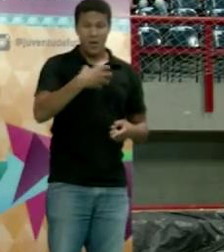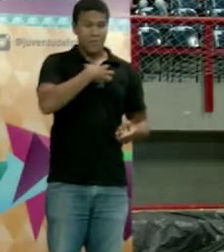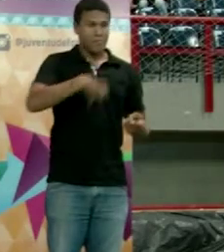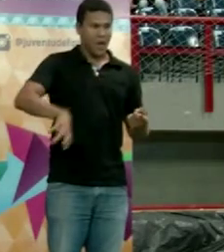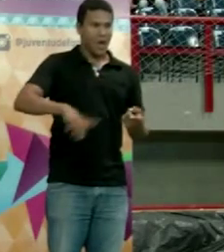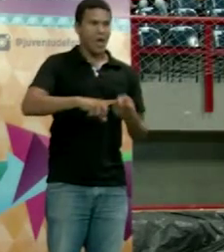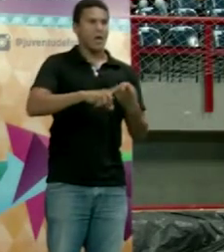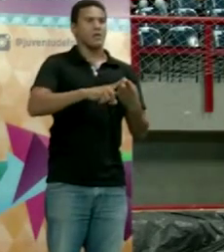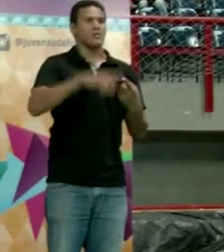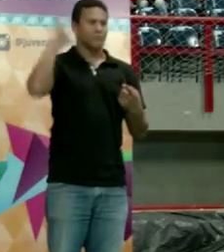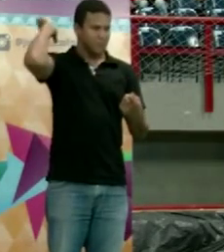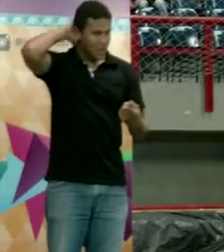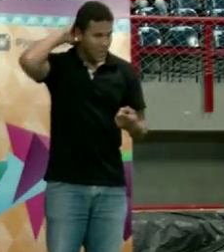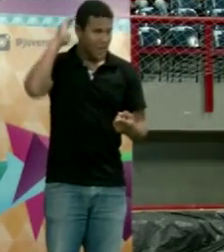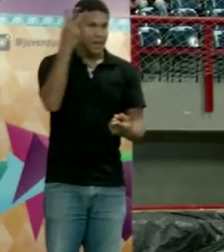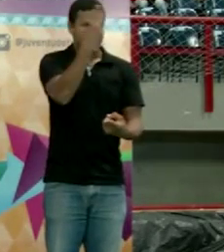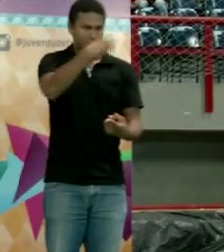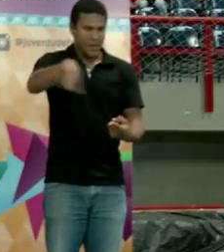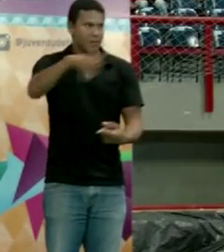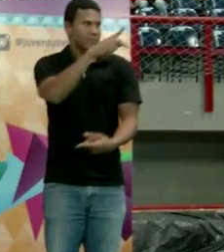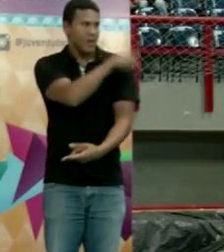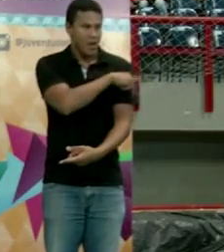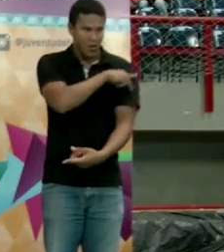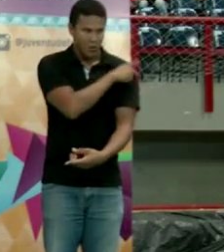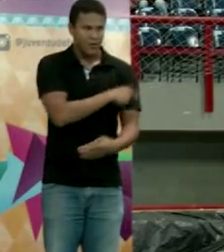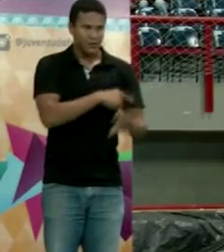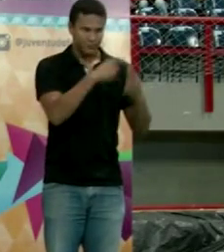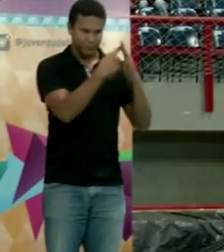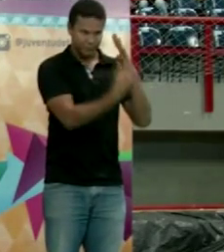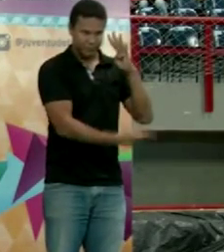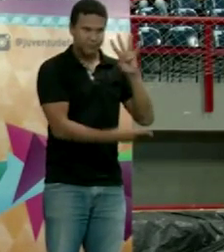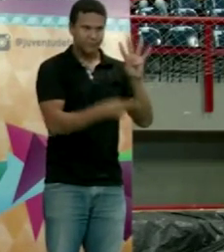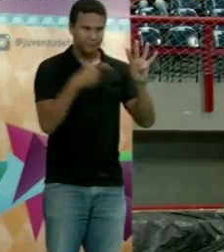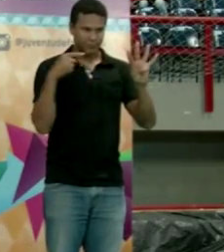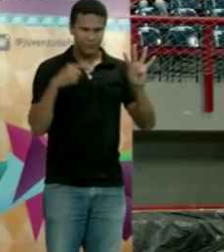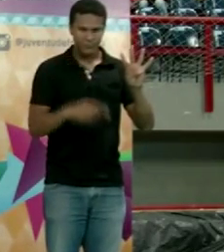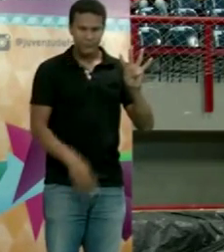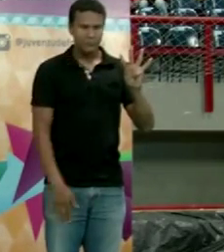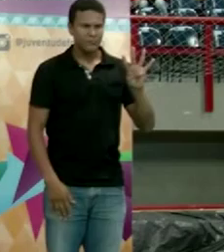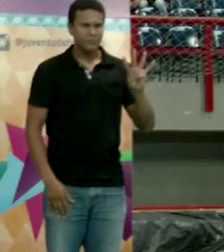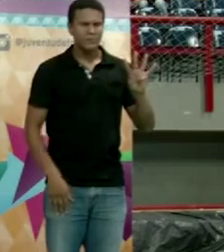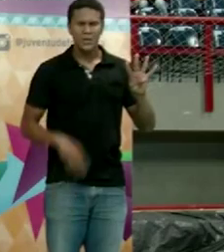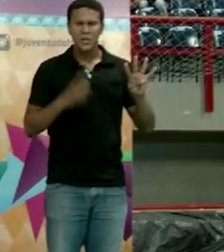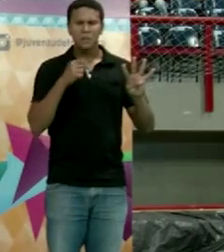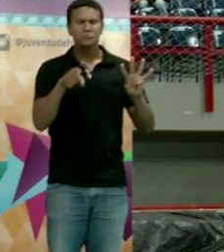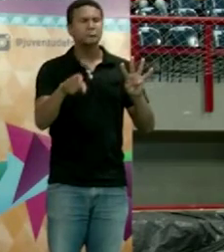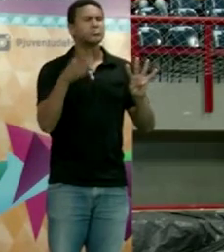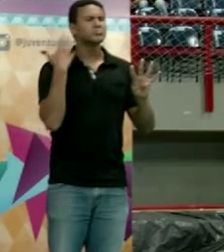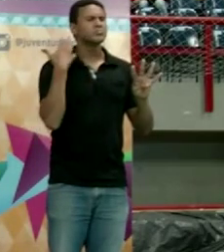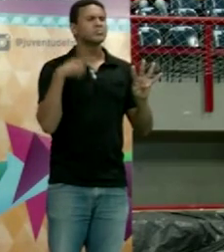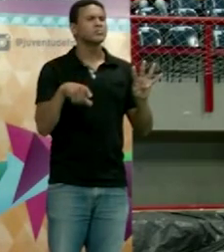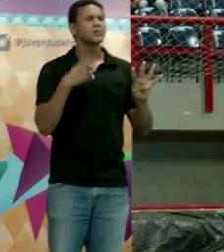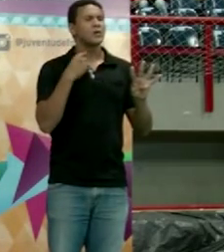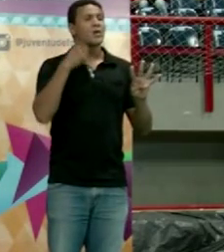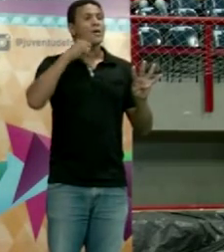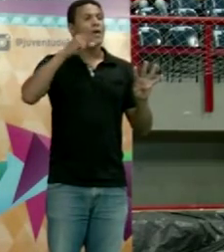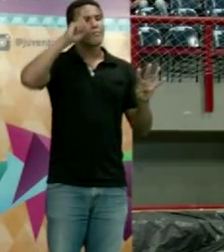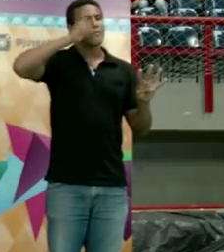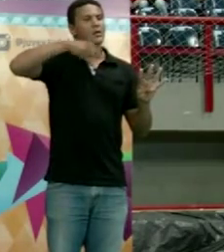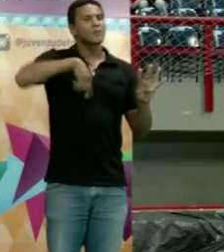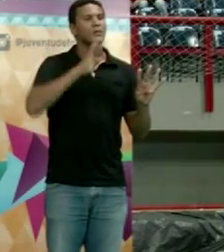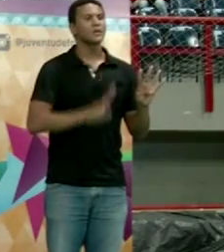Pará, Maranhão, Piauí. Beleza. Quem nessa época já está mandando no